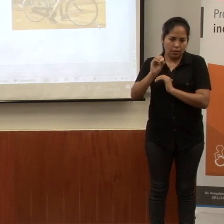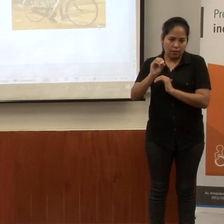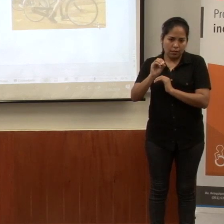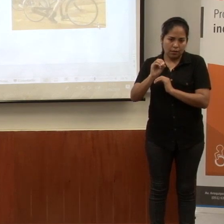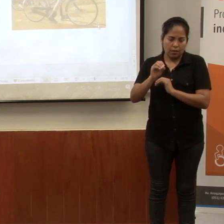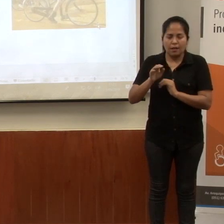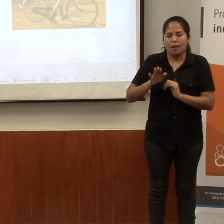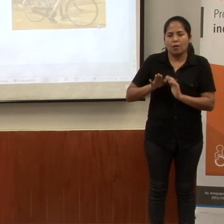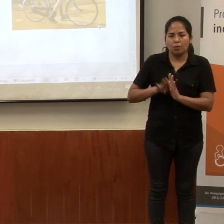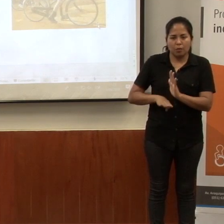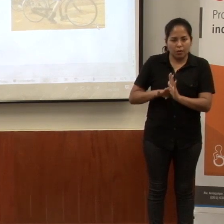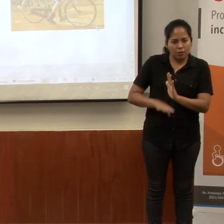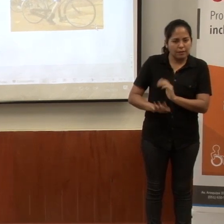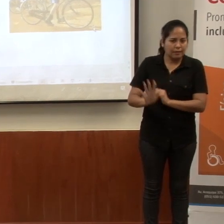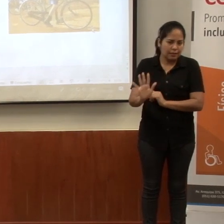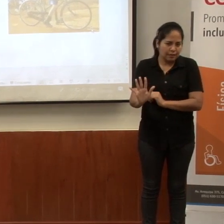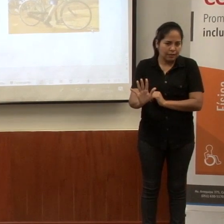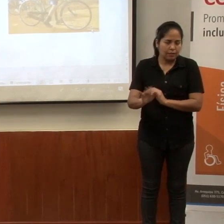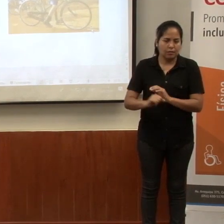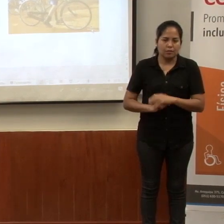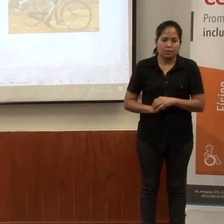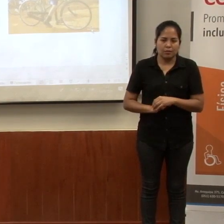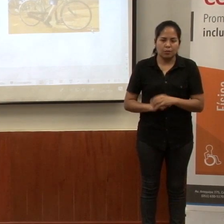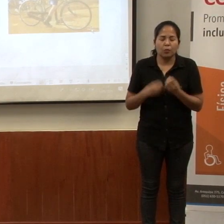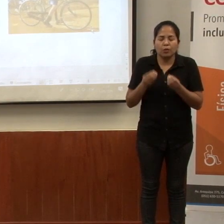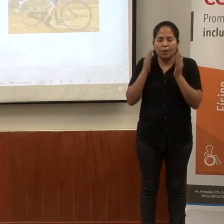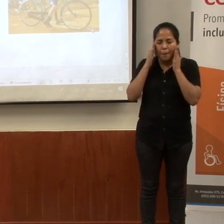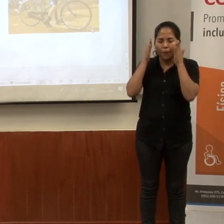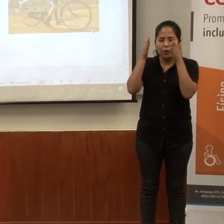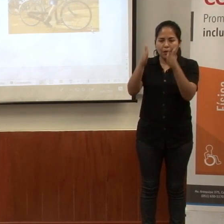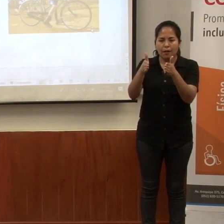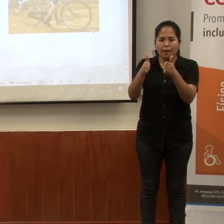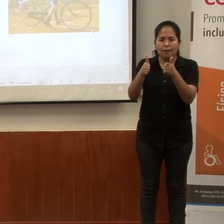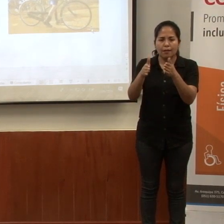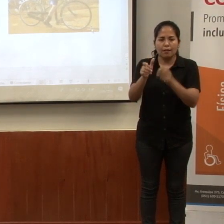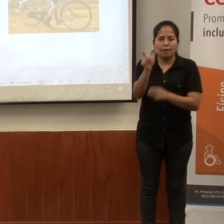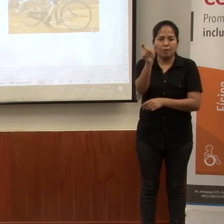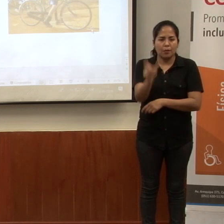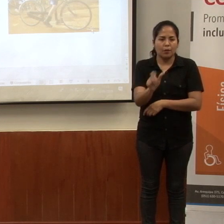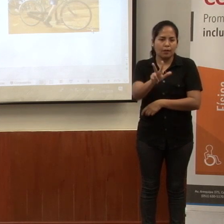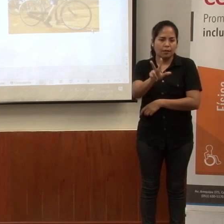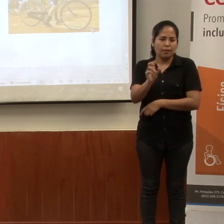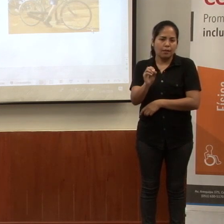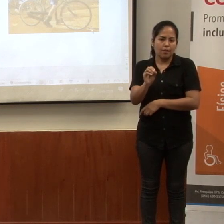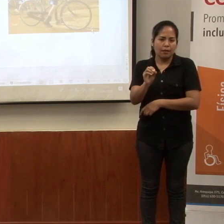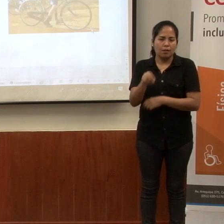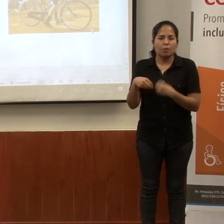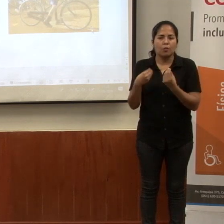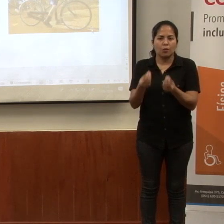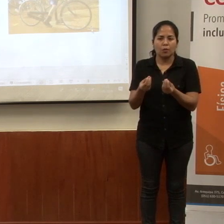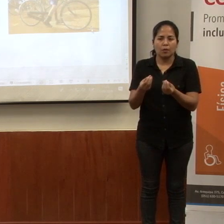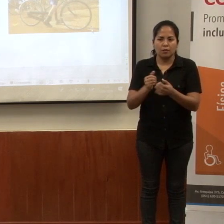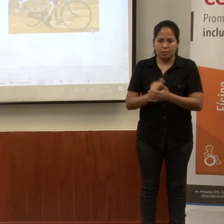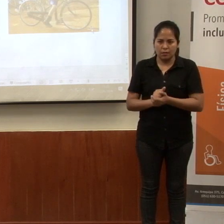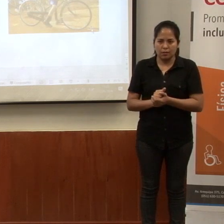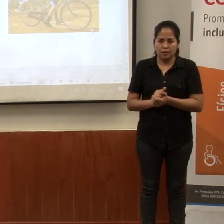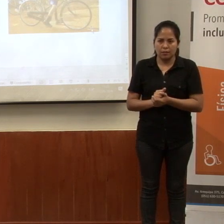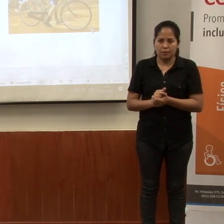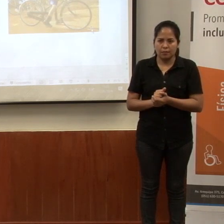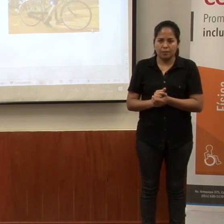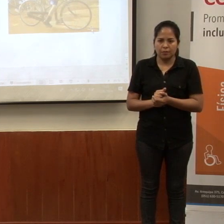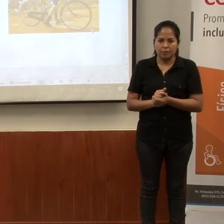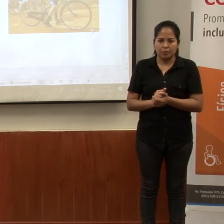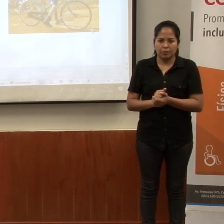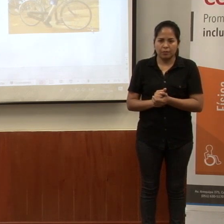5. ¿Y por qué dijimos prioridad a los menores de 30? Porque decimos también que no